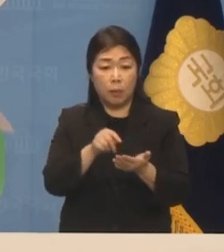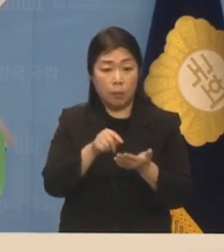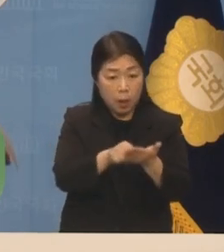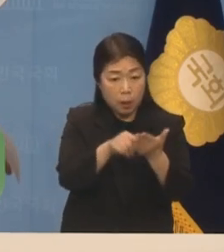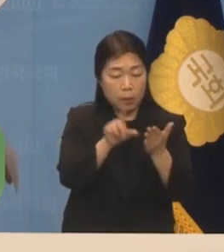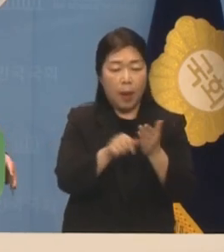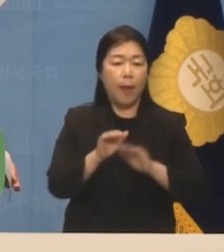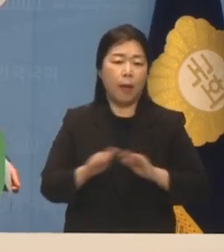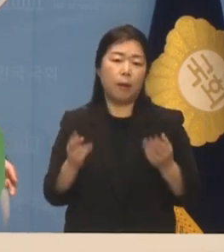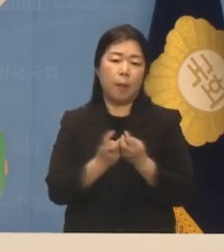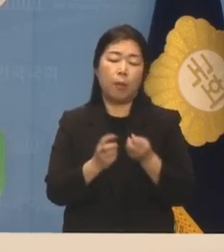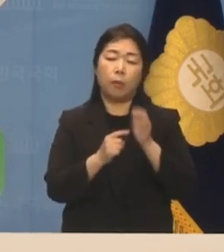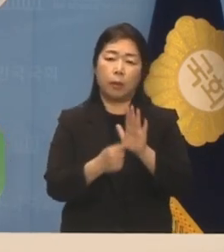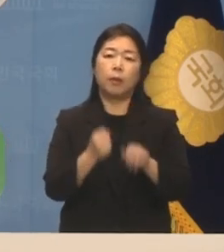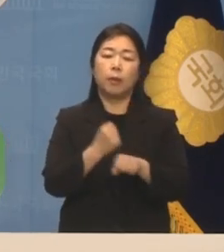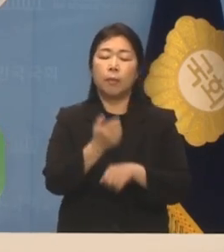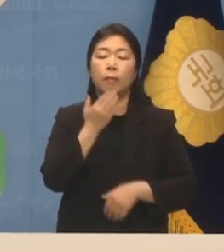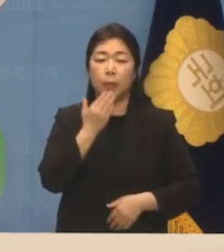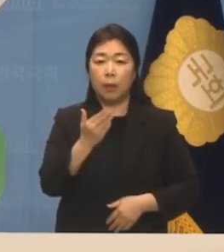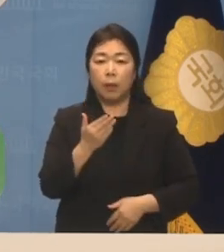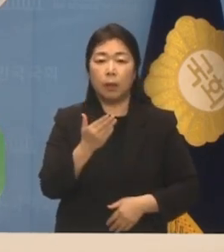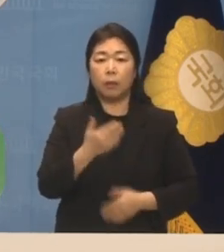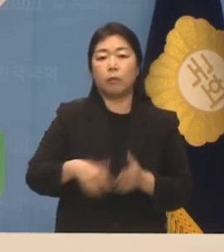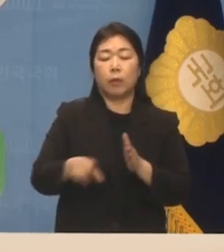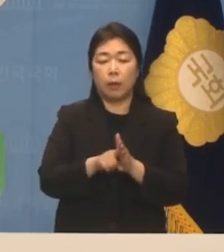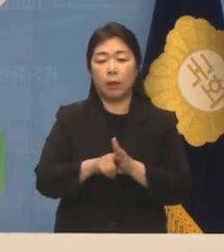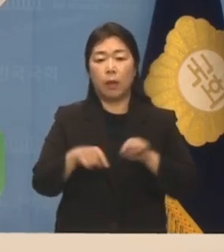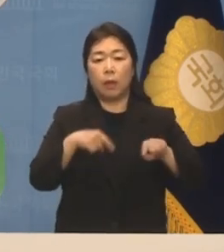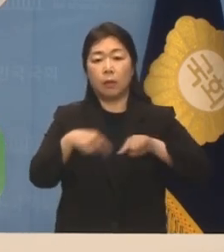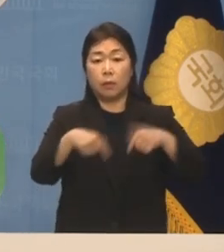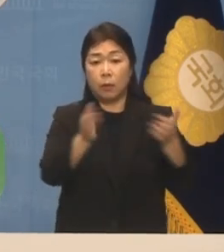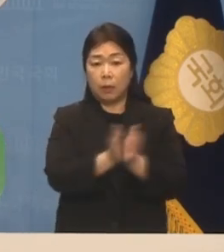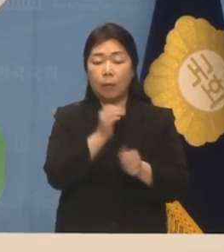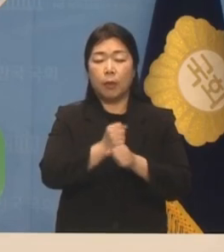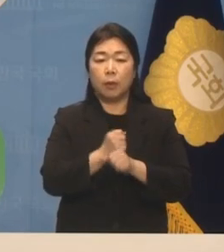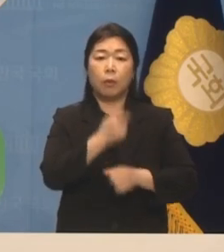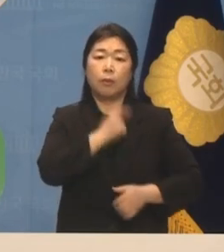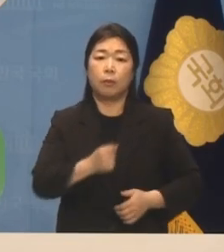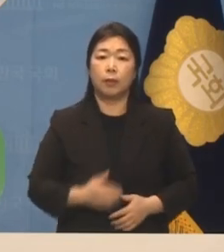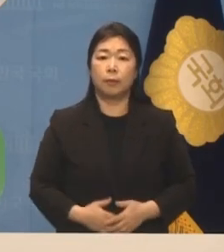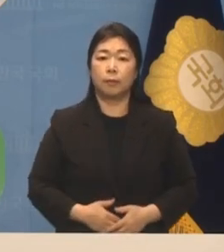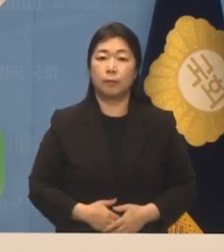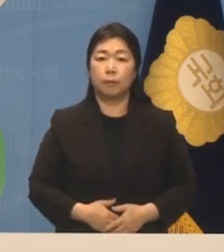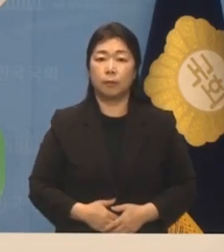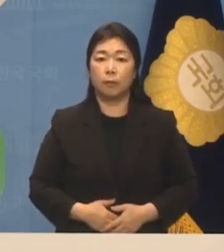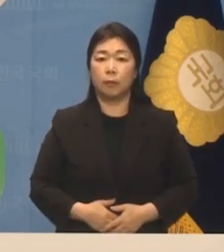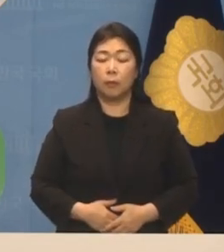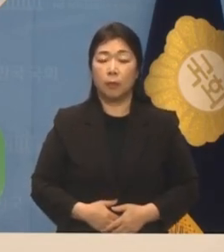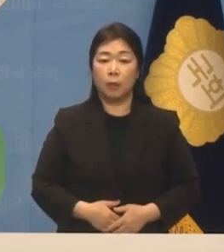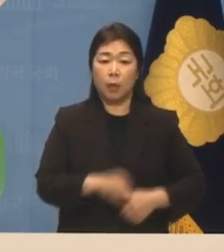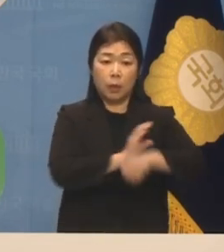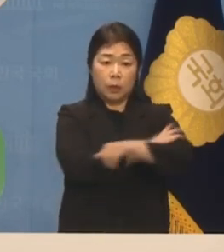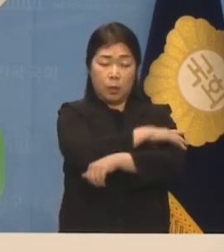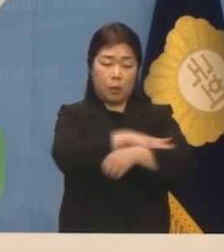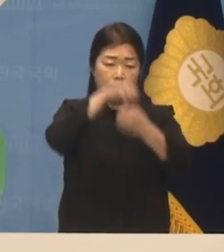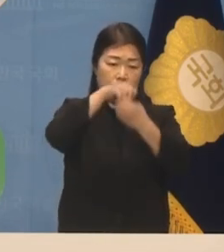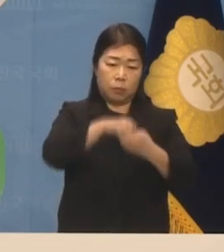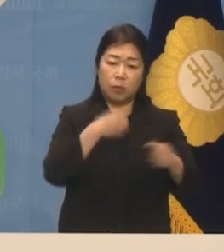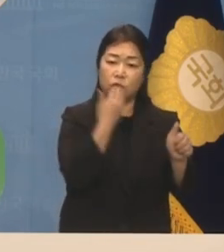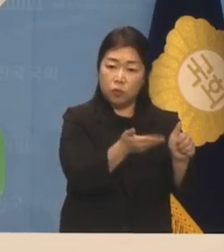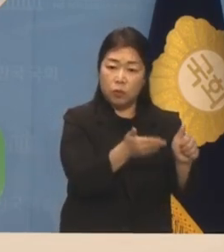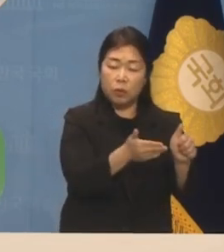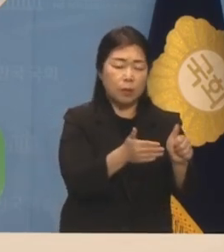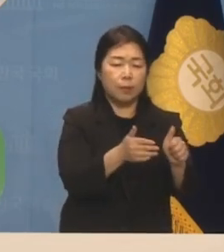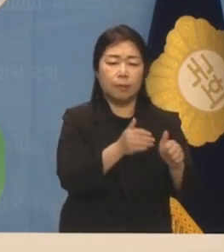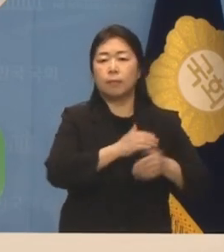정당을 다시 재건하겠습니다. 한국 사회 기존 체제의 통념을 전복하고 새로운 상식을 만들어온